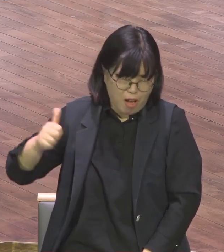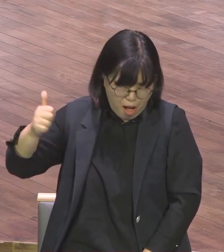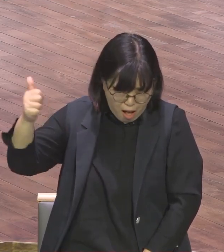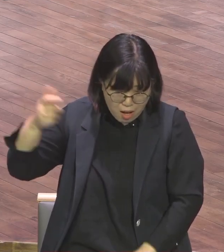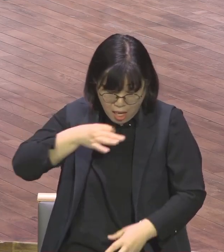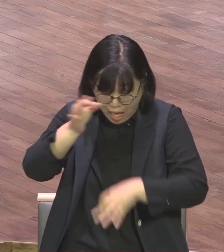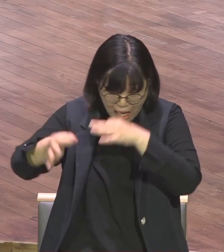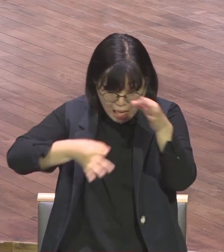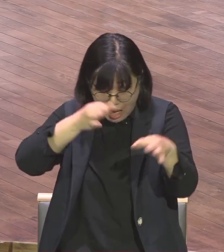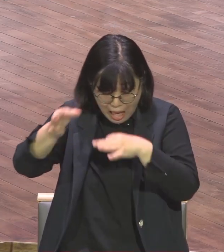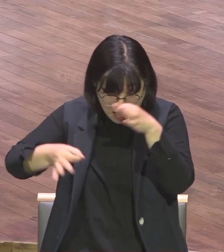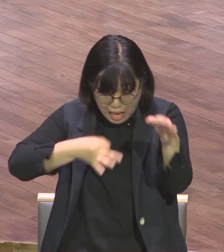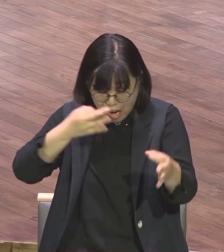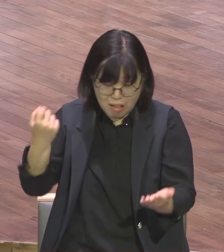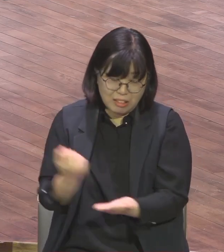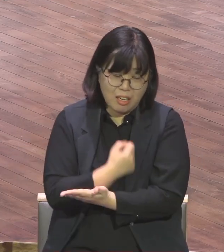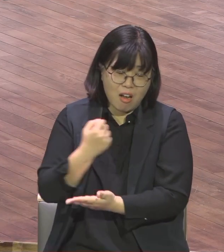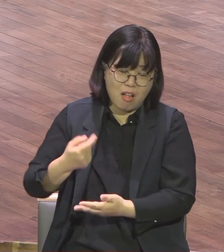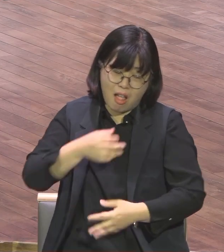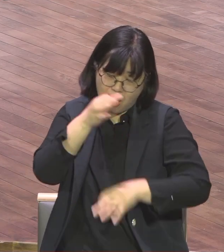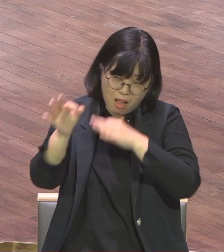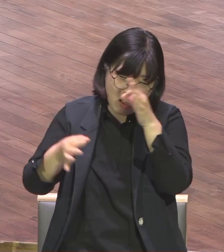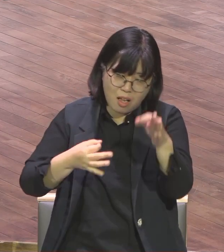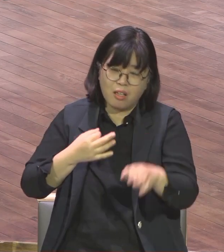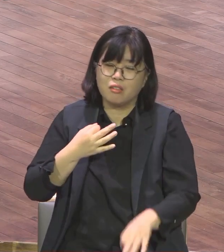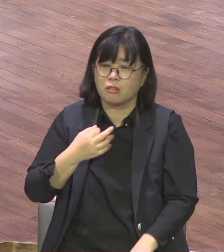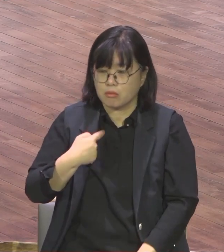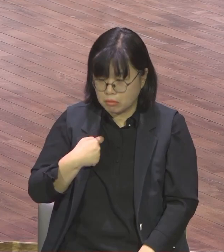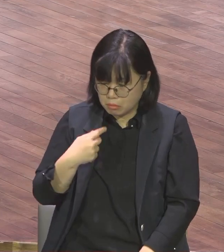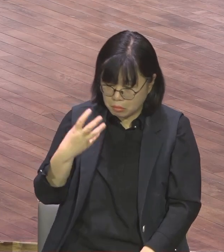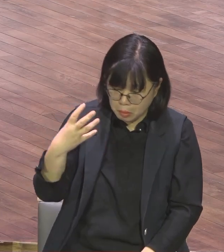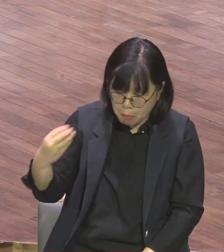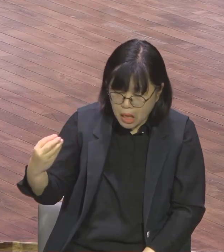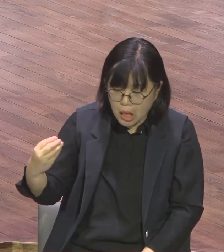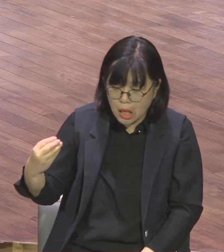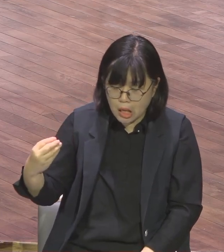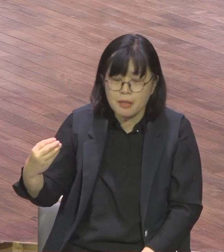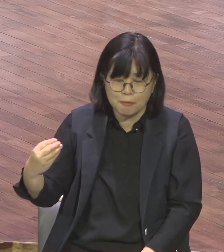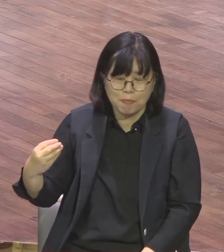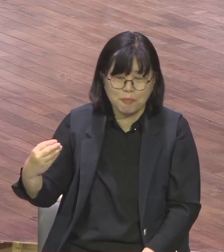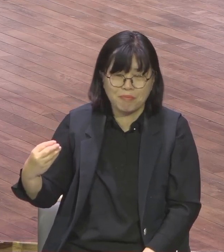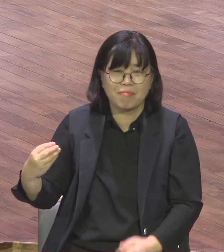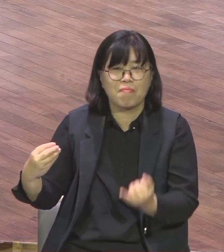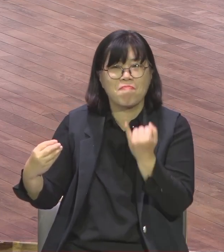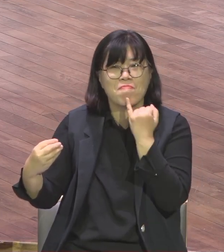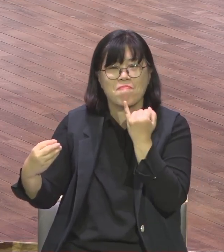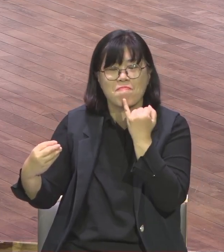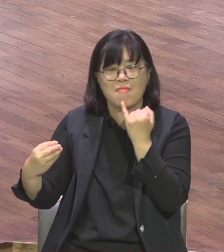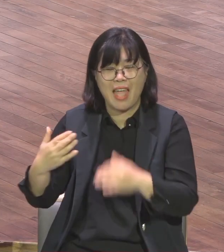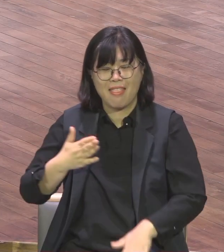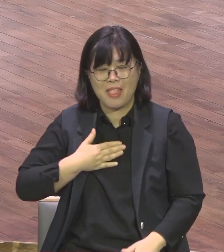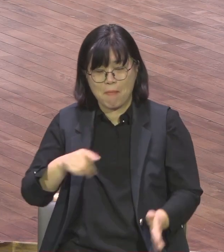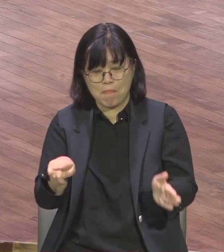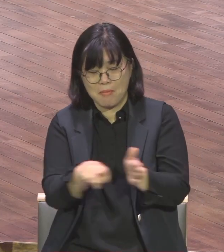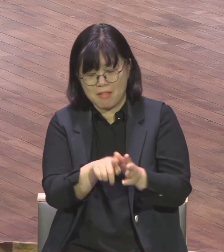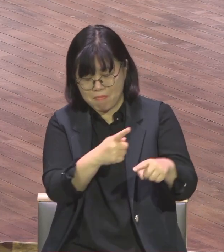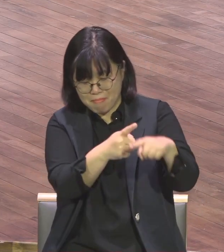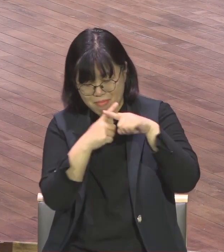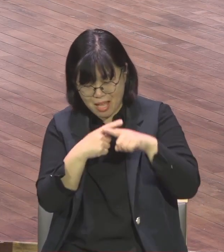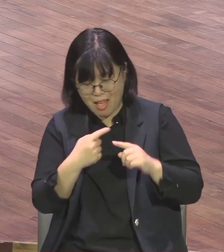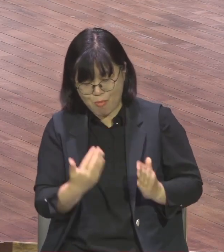그때 받으면 야 신앙생활 하면서 뻗도 맞는다. 영창 간다. 하나도 안